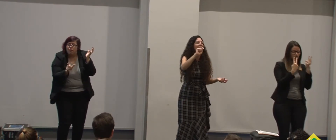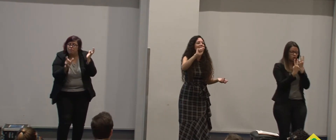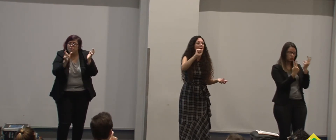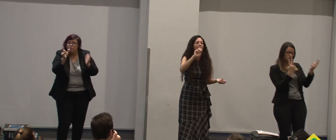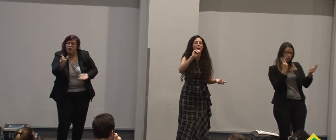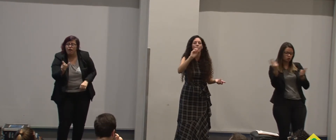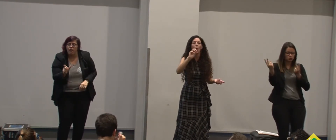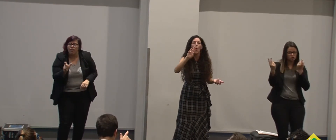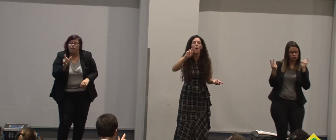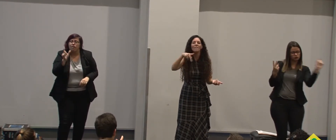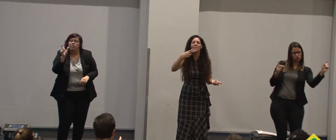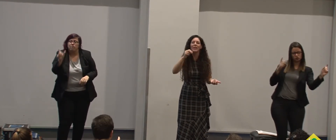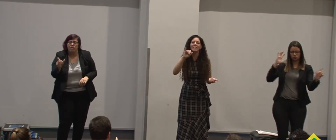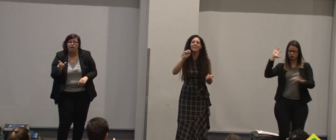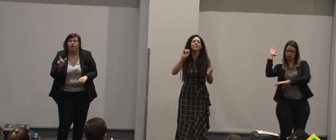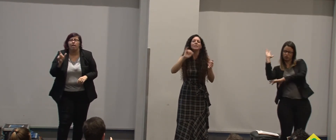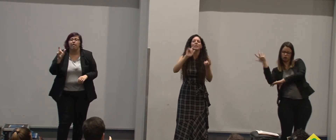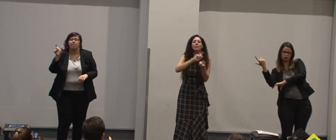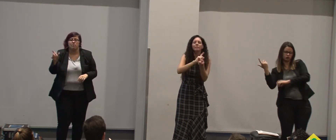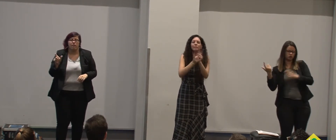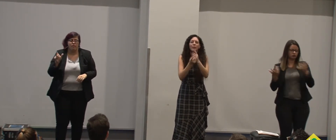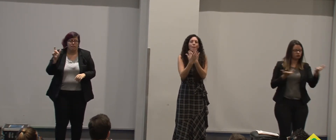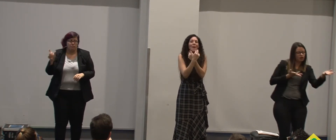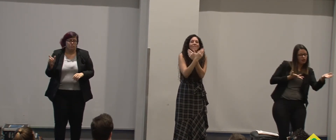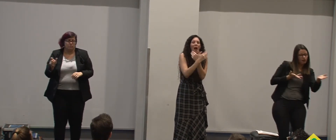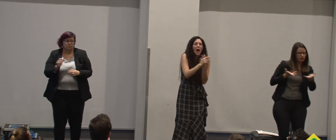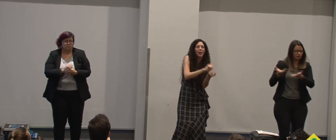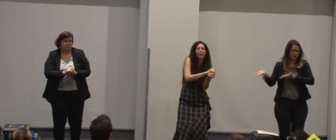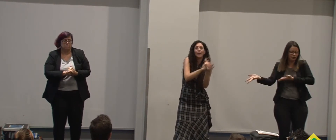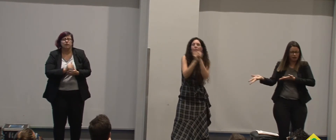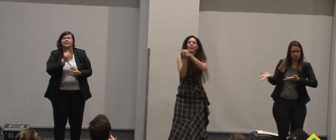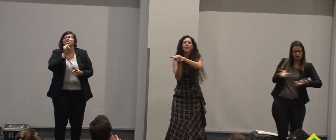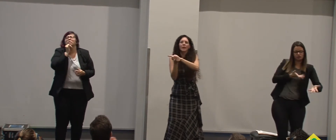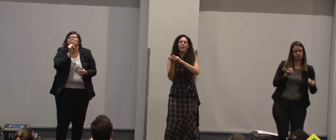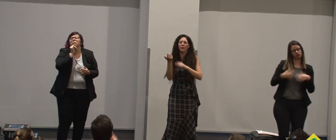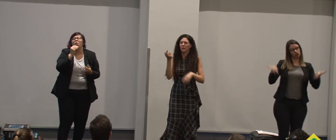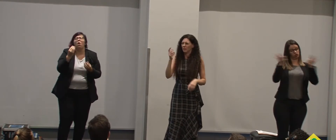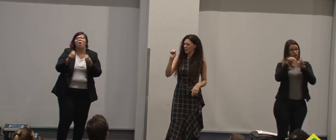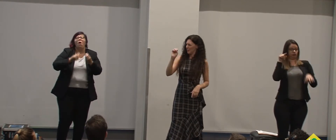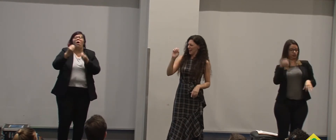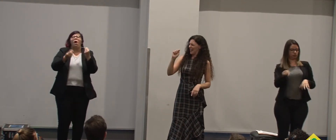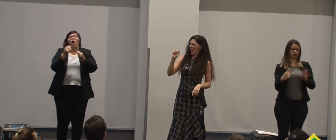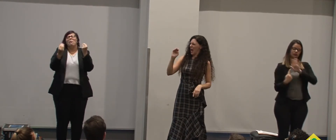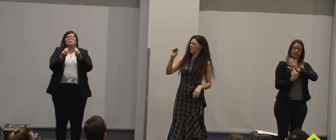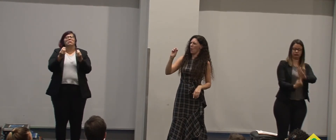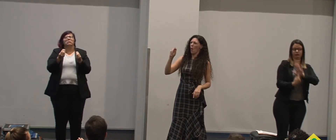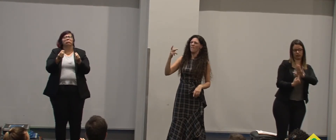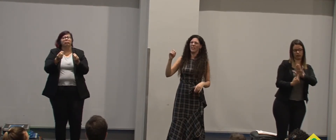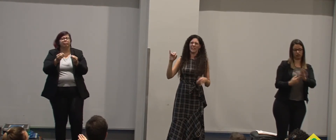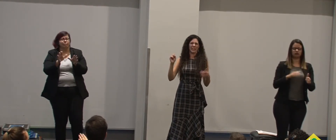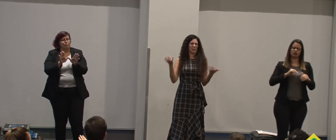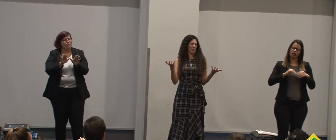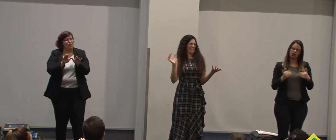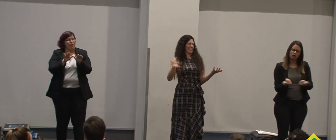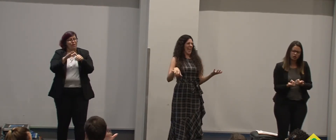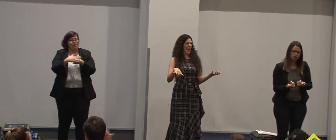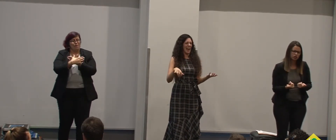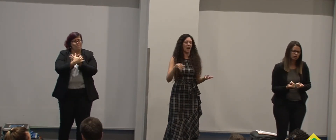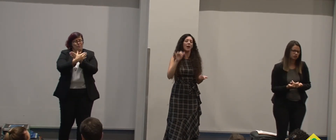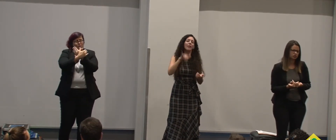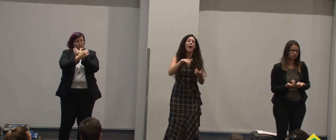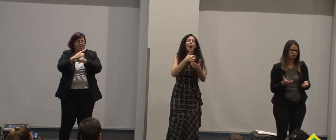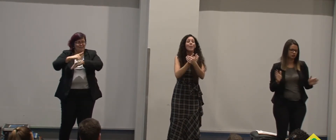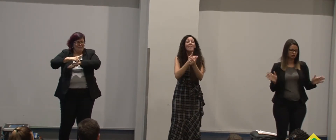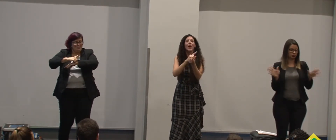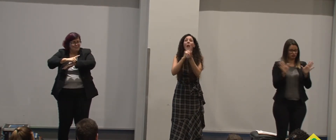chegar naquele outro registro, um registro mais acadêmico, né? Onde a gente consegue fazer com que os